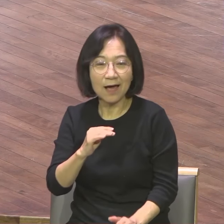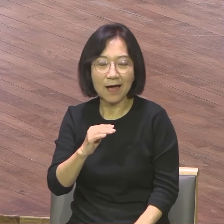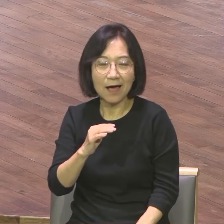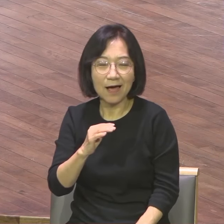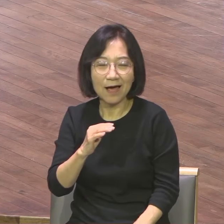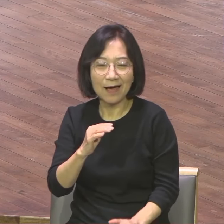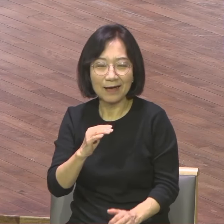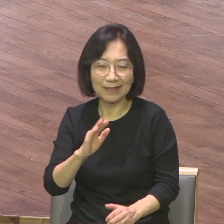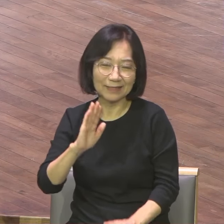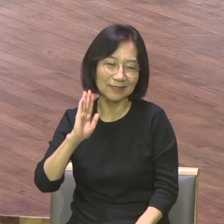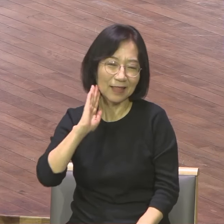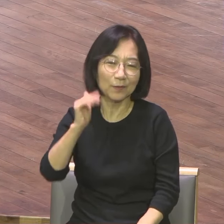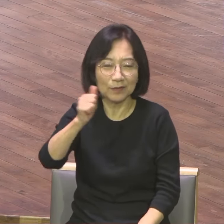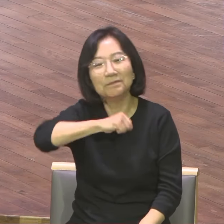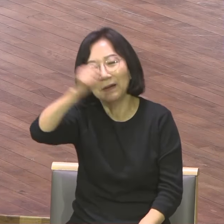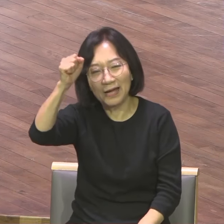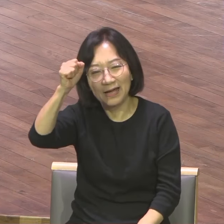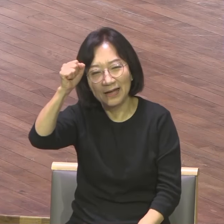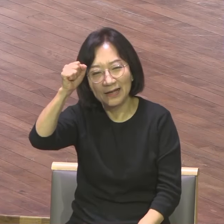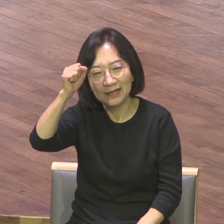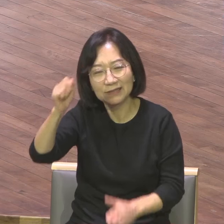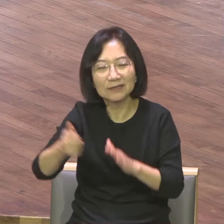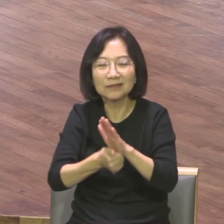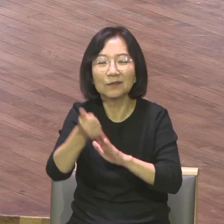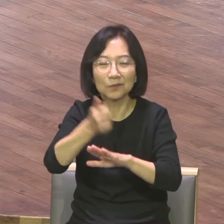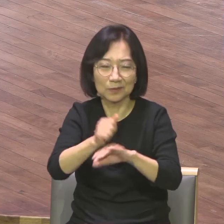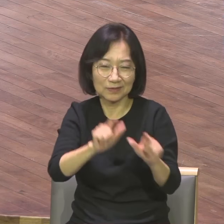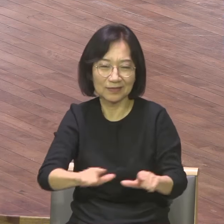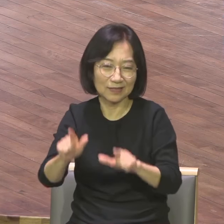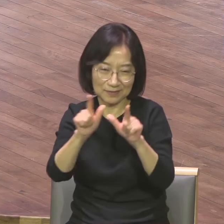성공적 인생이 되는 통로가 됐다는 얘기예요.